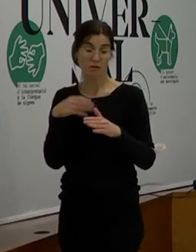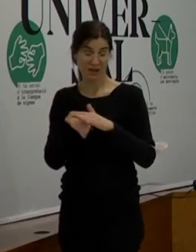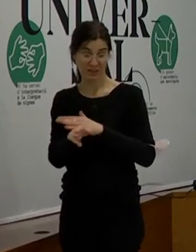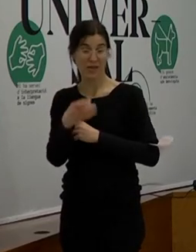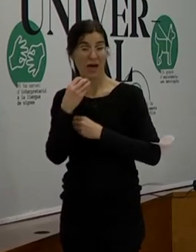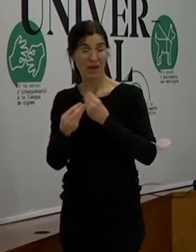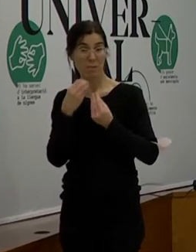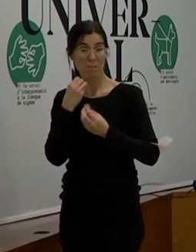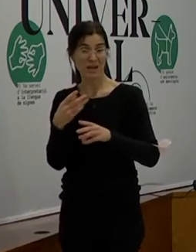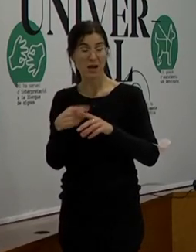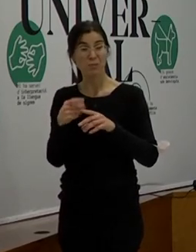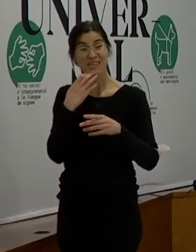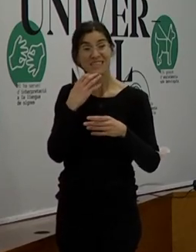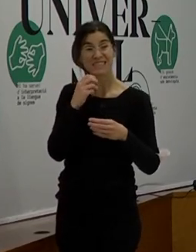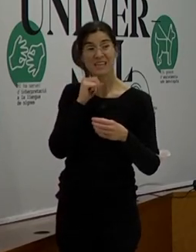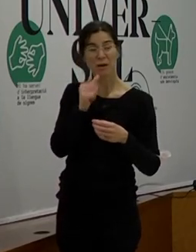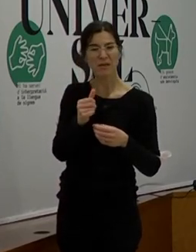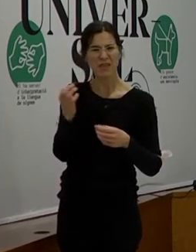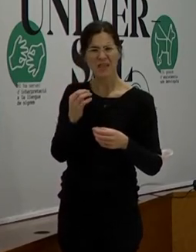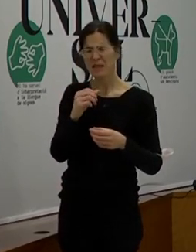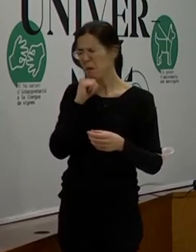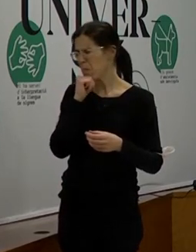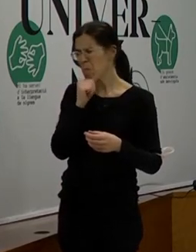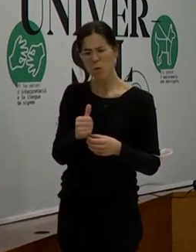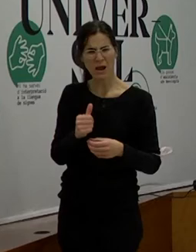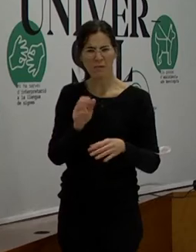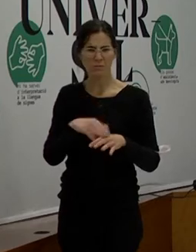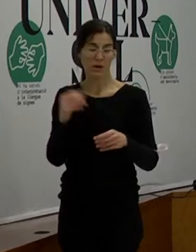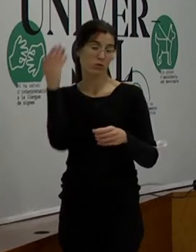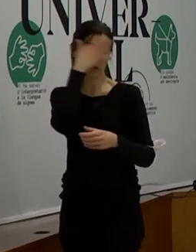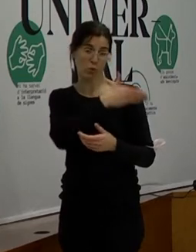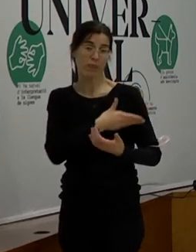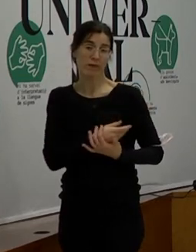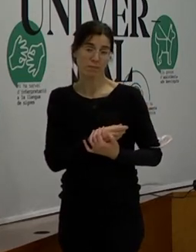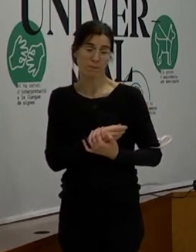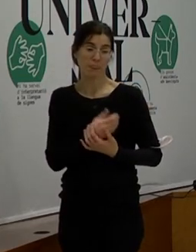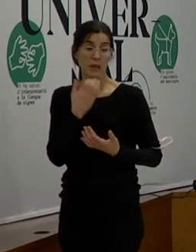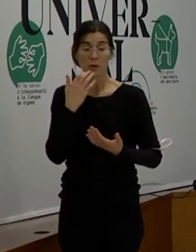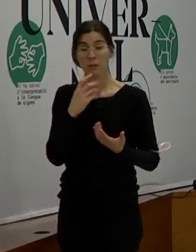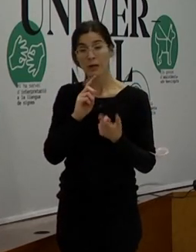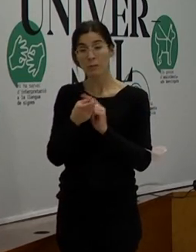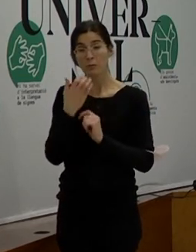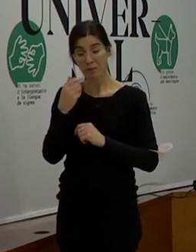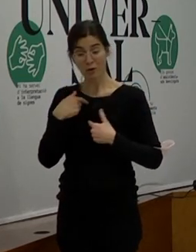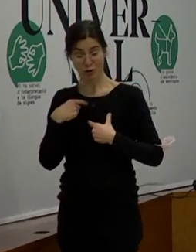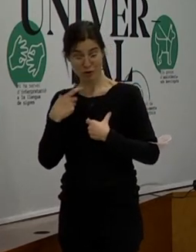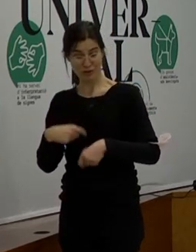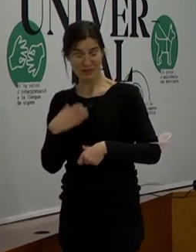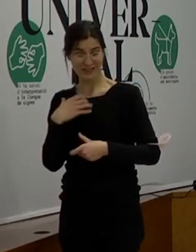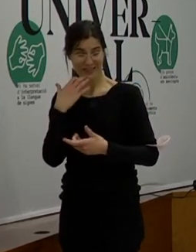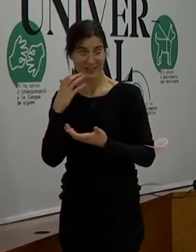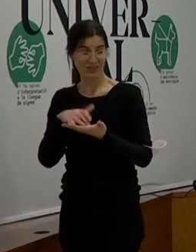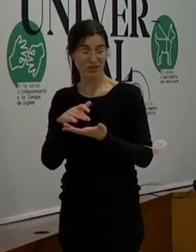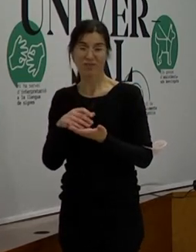bé, perquè si està malament ha d'estar molt malament perquè tu te n'adonguis. En canvi nosaltres, per